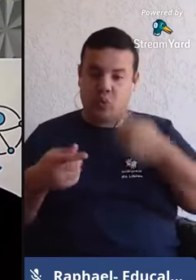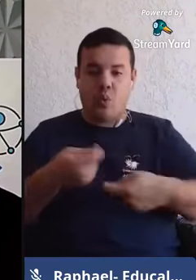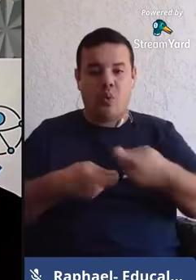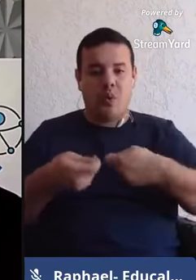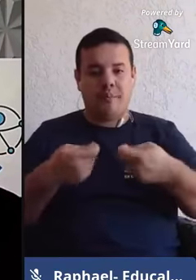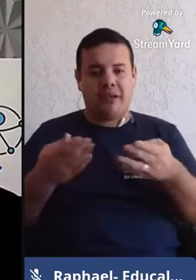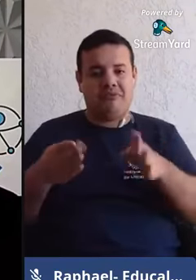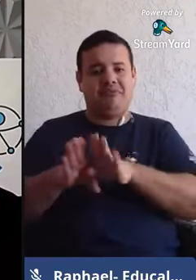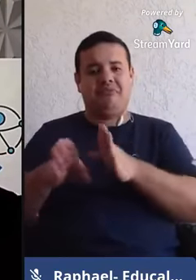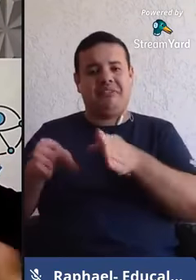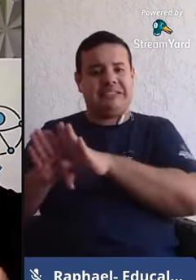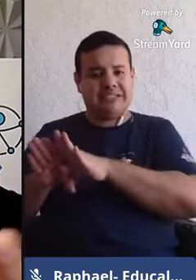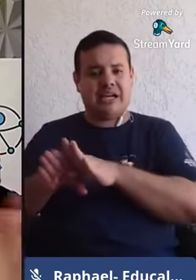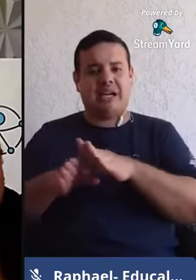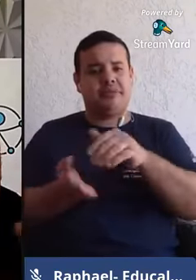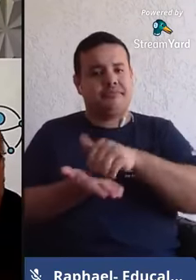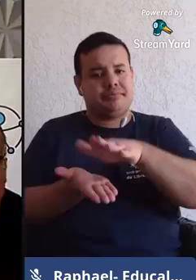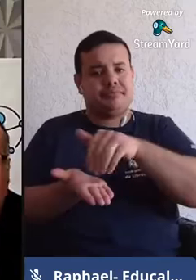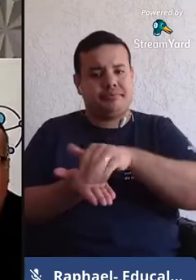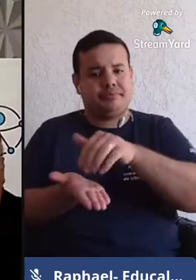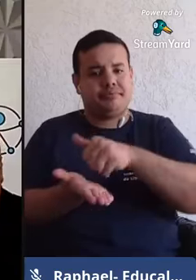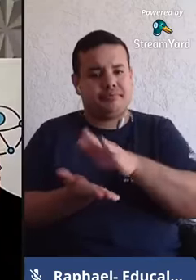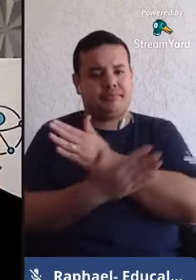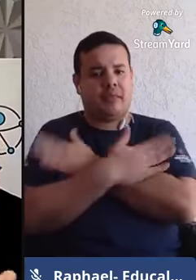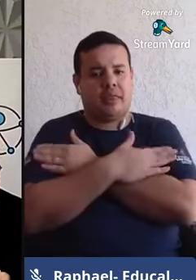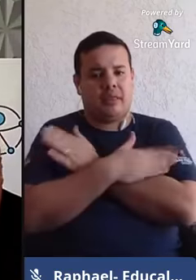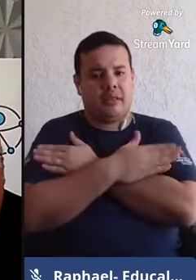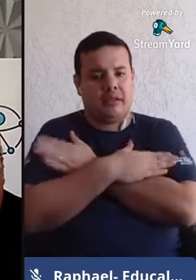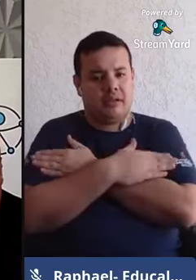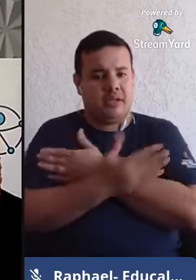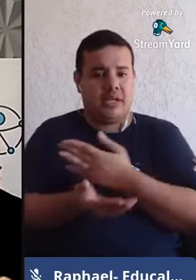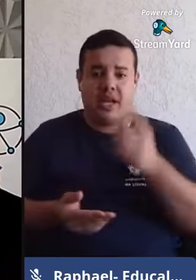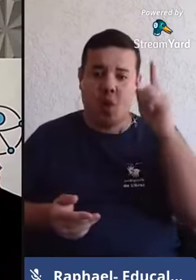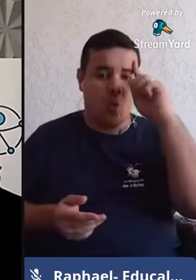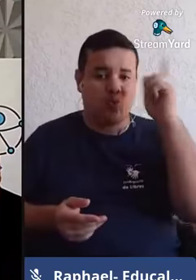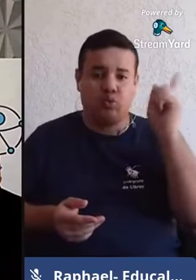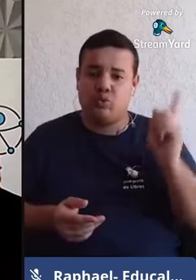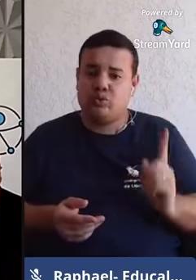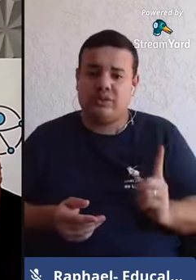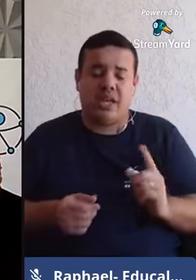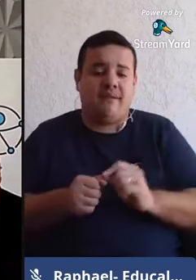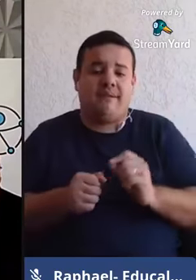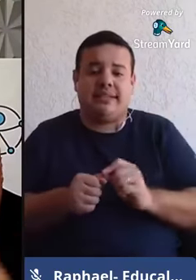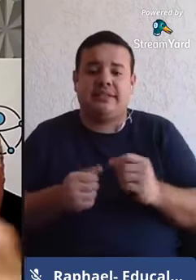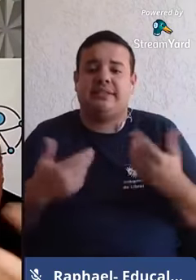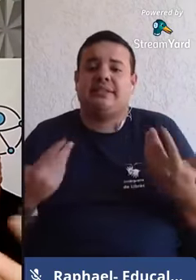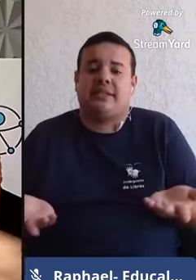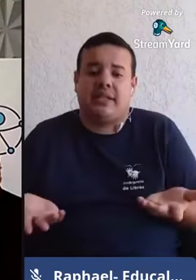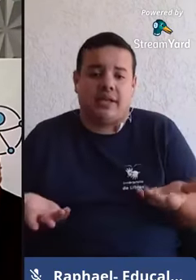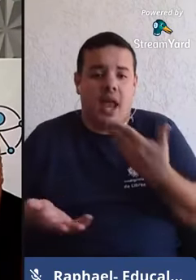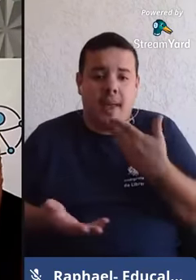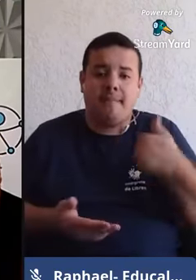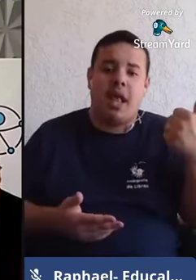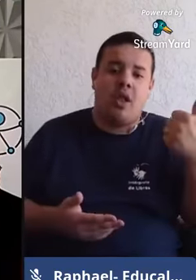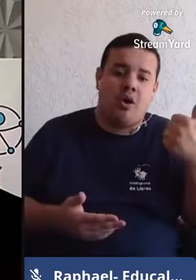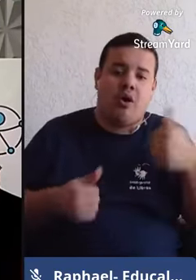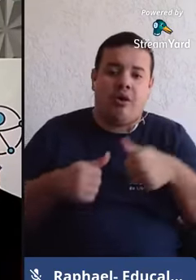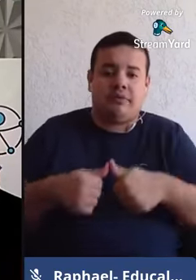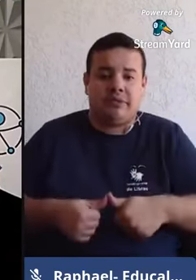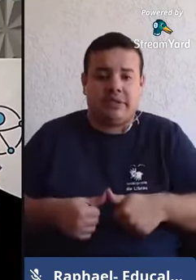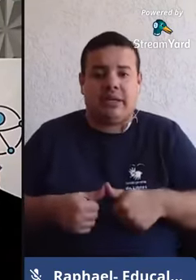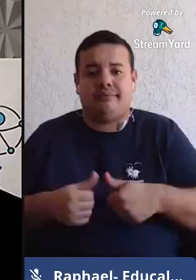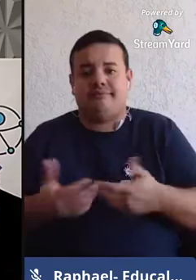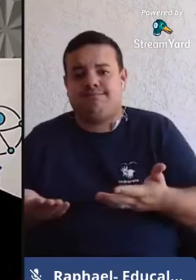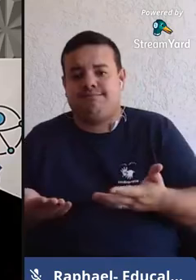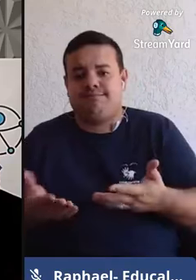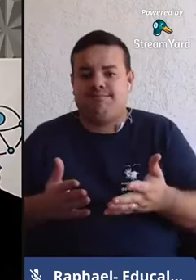fechado e muita gente perdendo seu emprego? Será que... Não sei, cara, te juro, eu não sei o que é melhor, não. A gente fica aí entre a cruz e a espada,